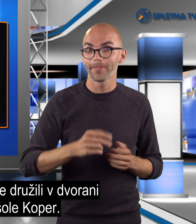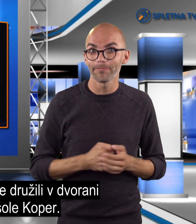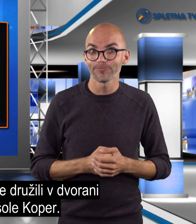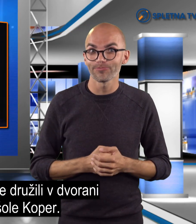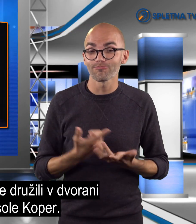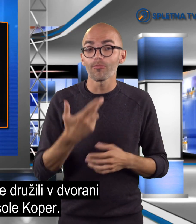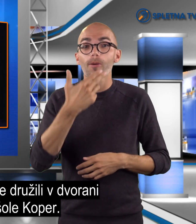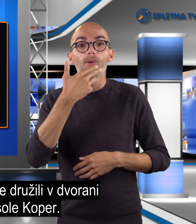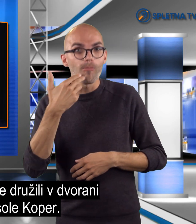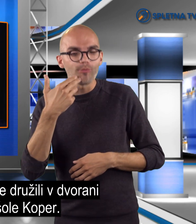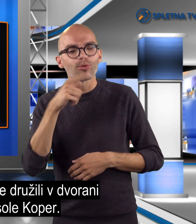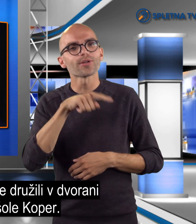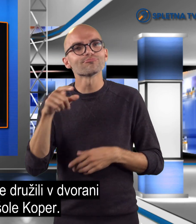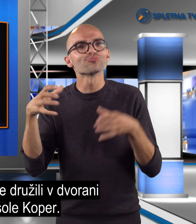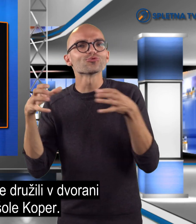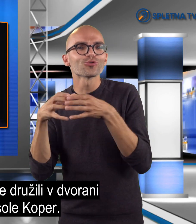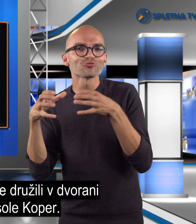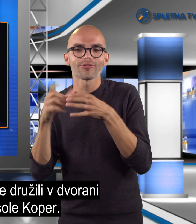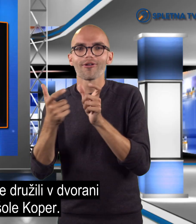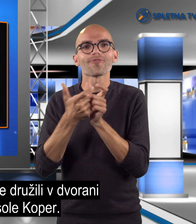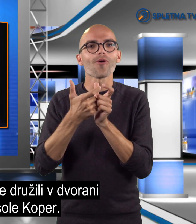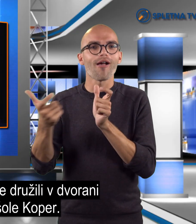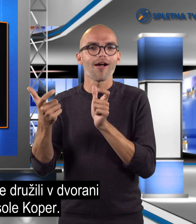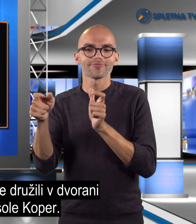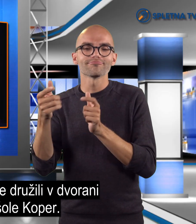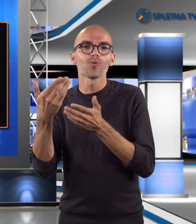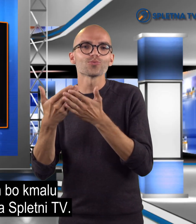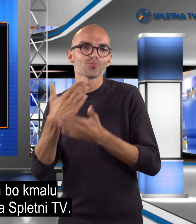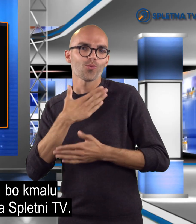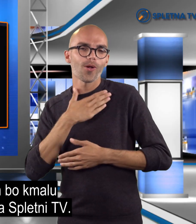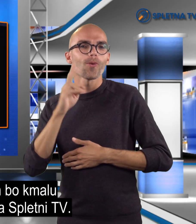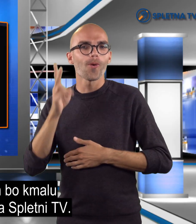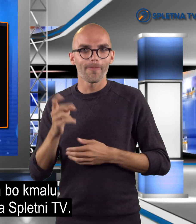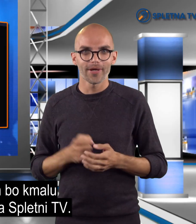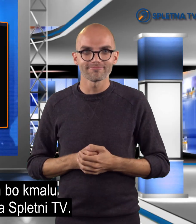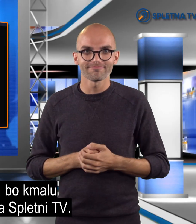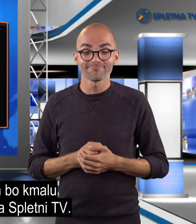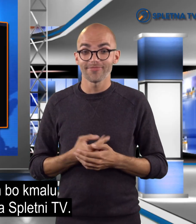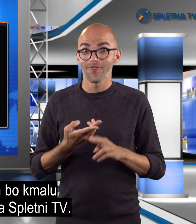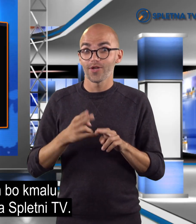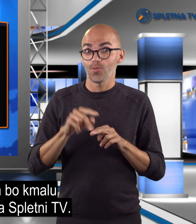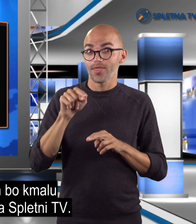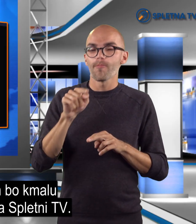v dvorani Osnovne šole Koper. Več o tem bo kmalu objavljeno na spletni televiziji.